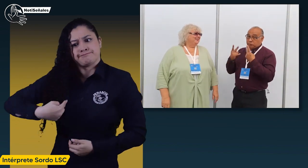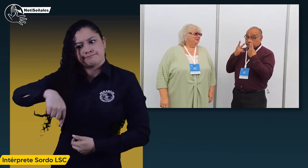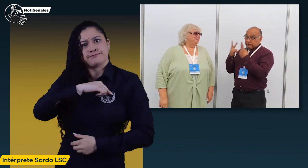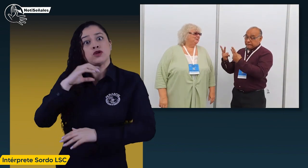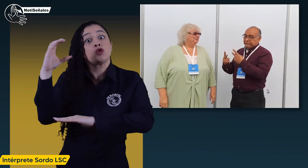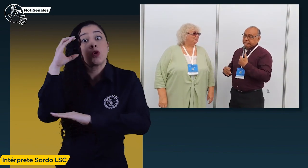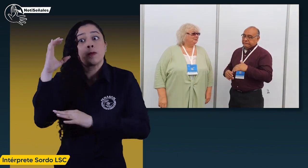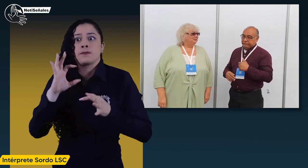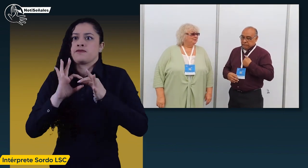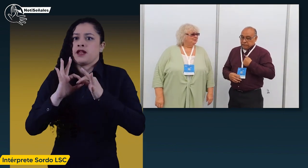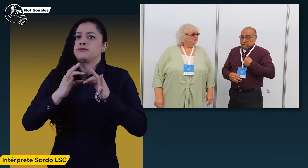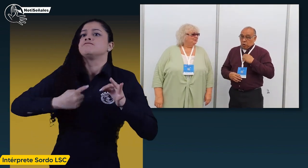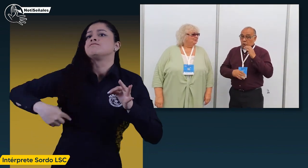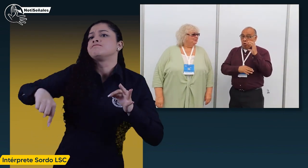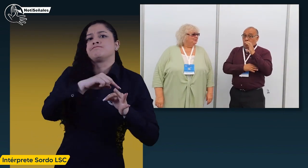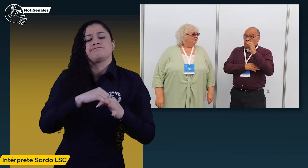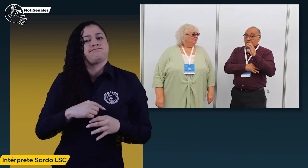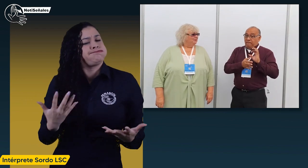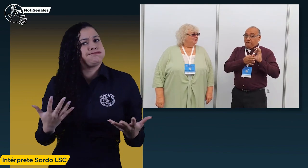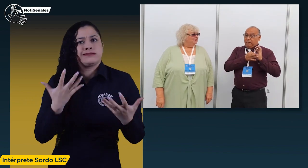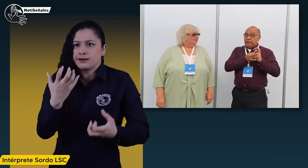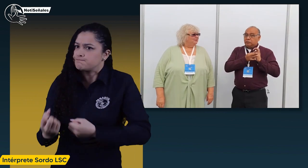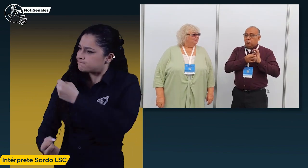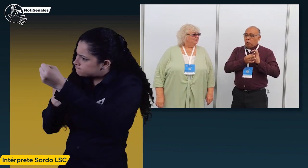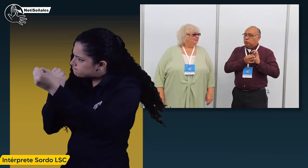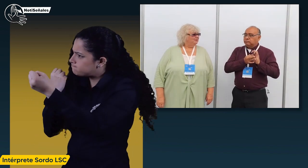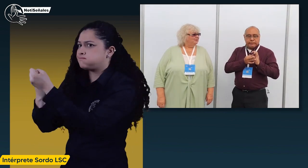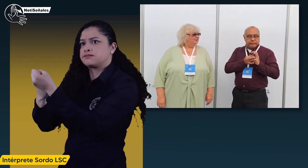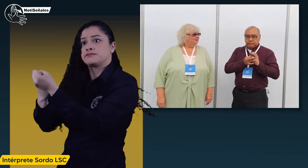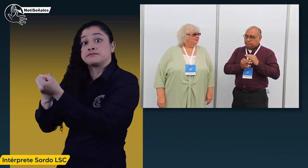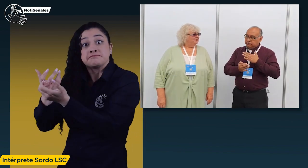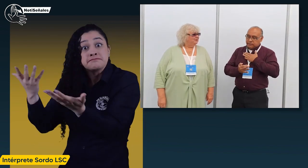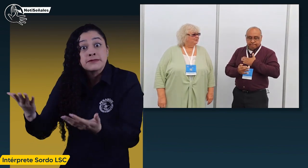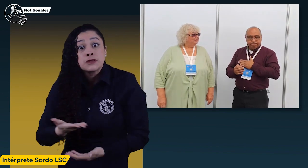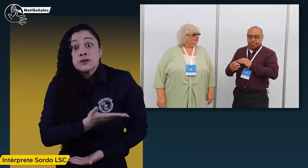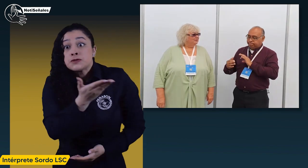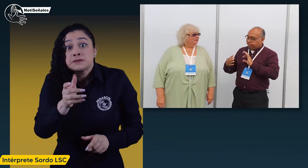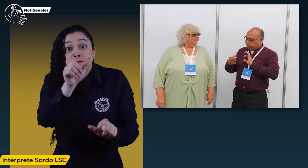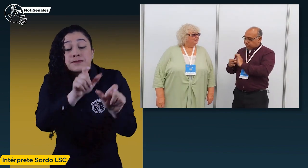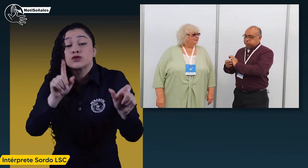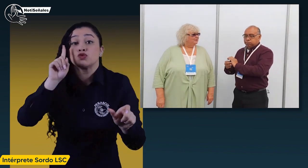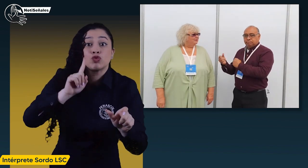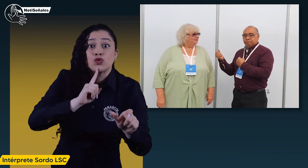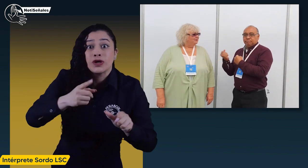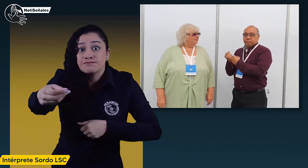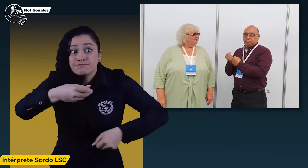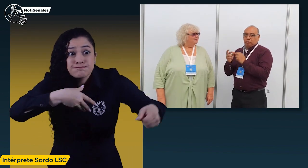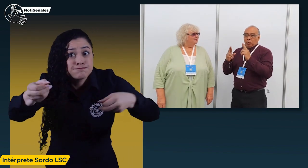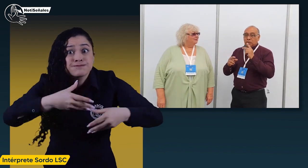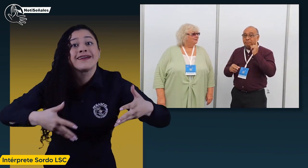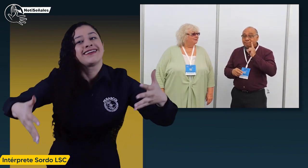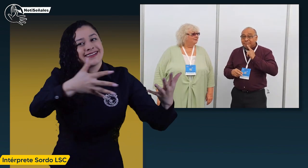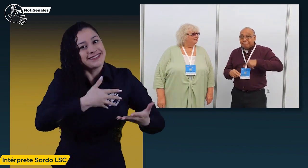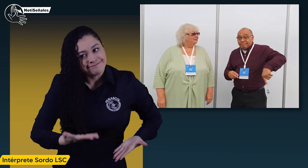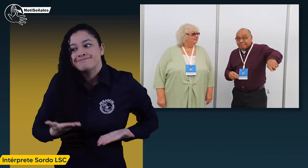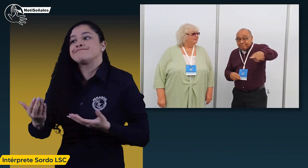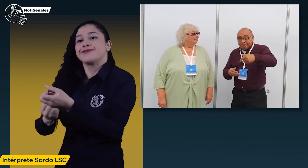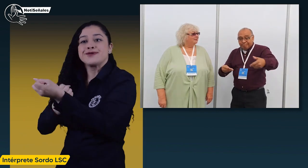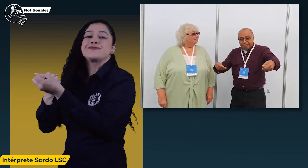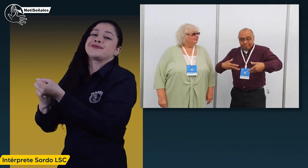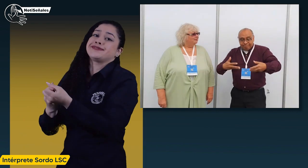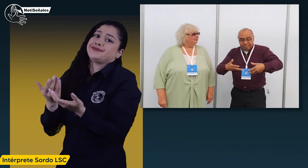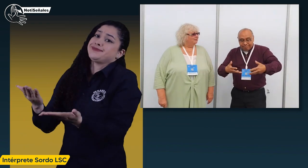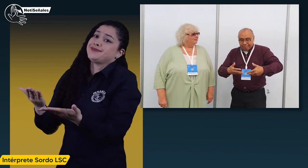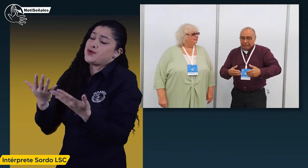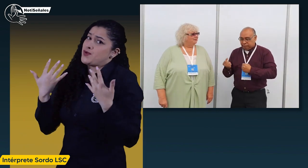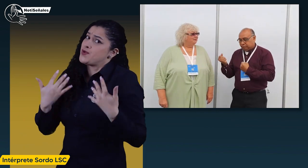perfecto Gracias ven desde Colombia desde fenaco queremos apoyarles las personas sordas podemos sumarnos